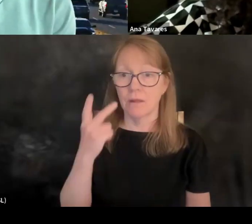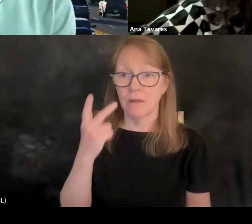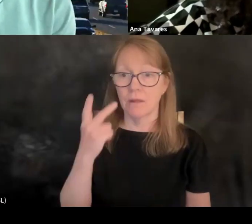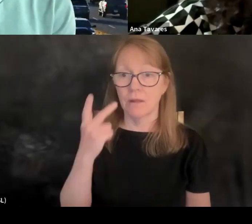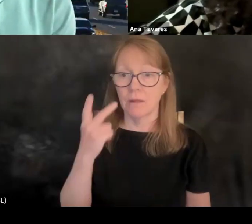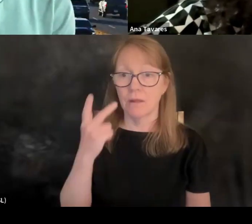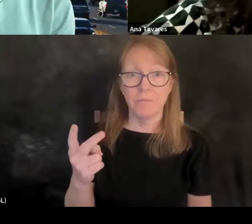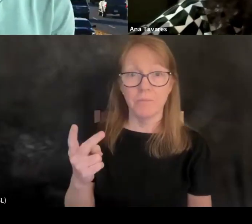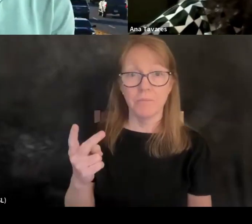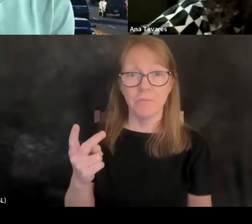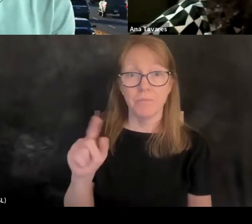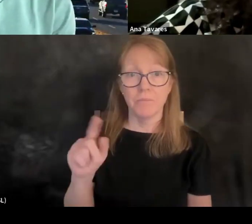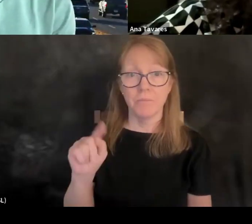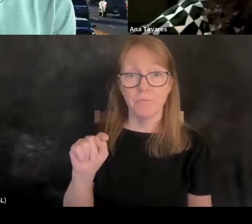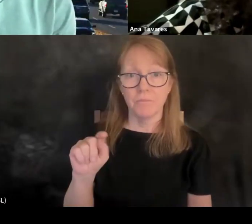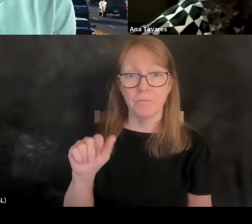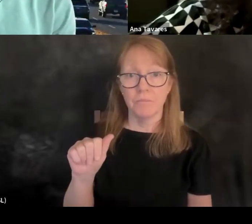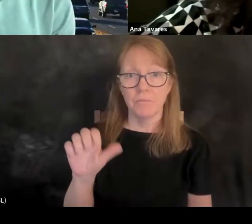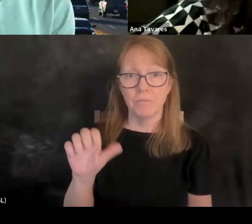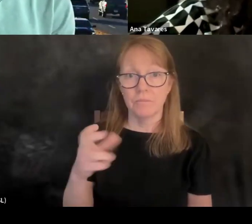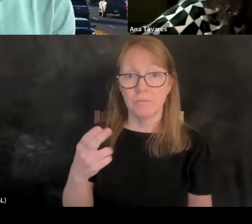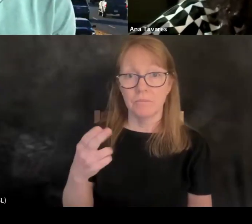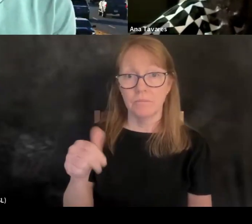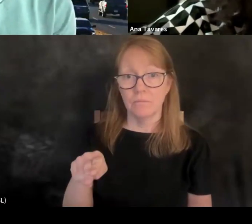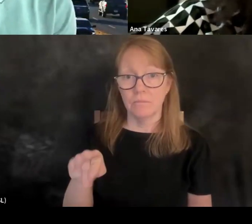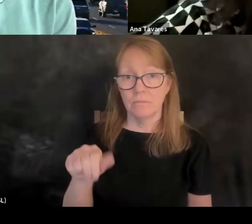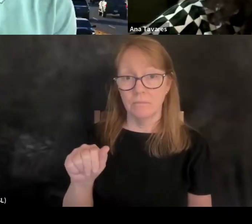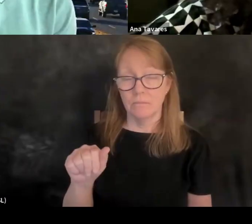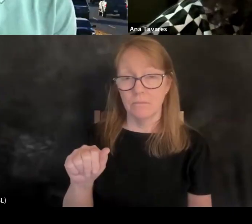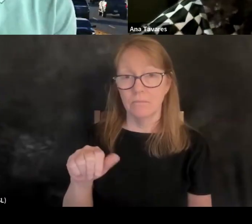If you're there, you can ask your question.